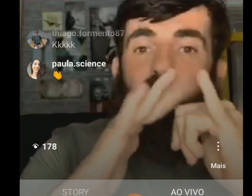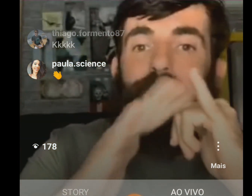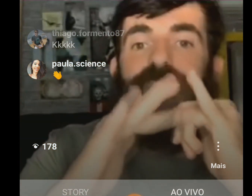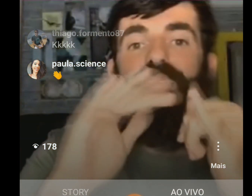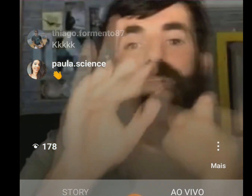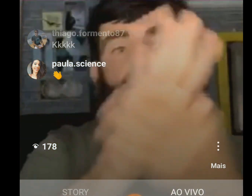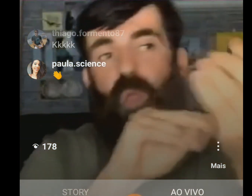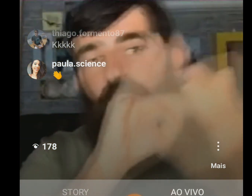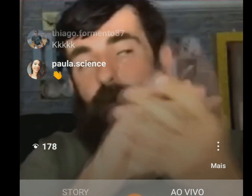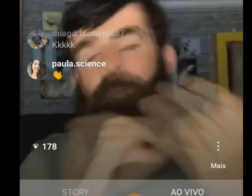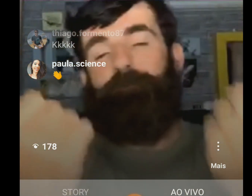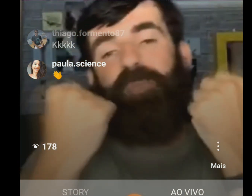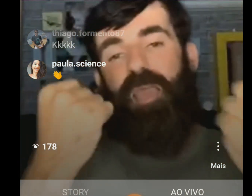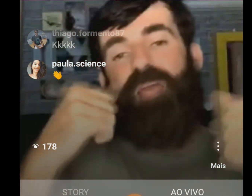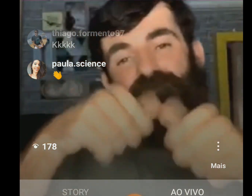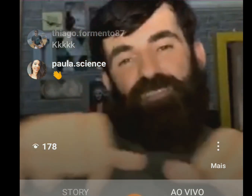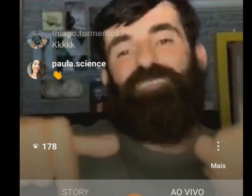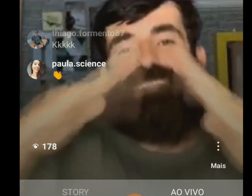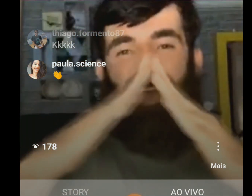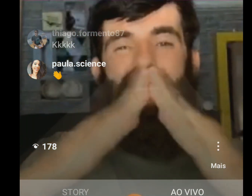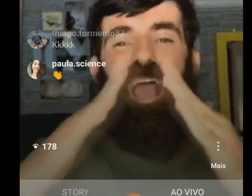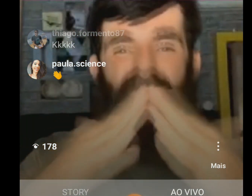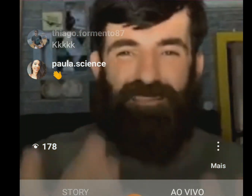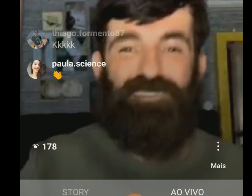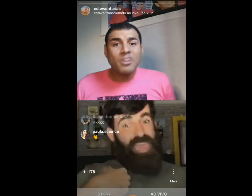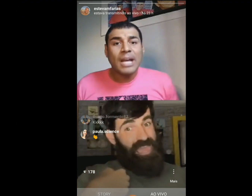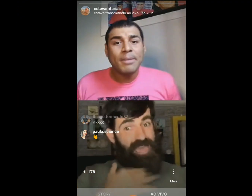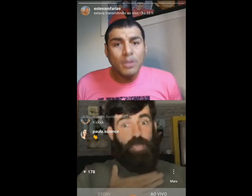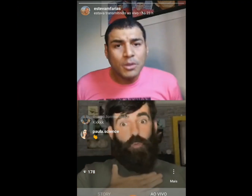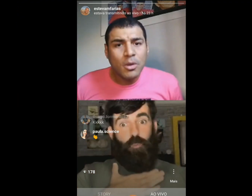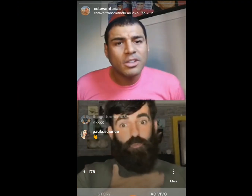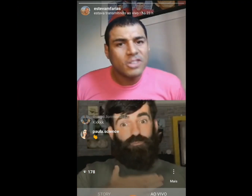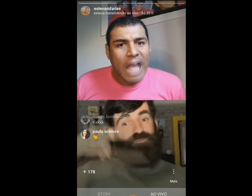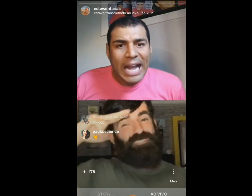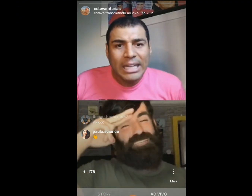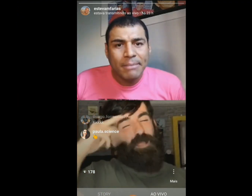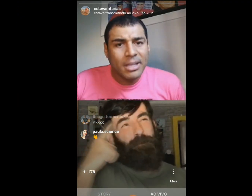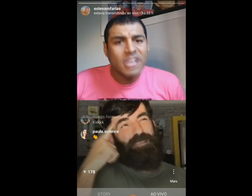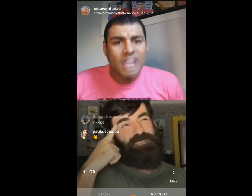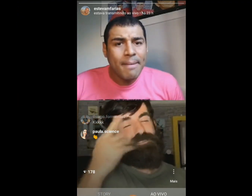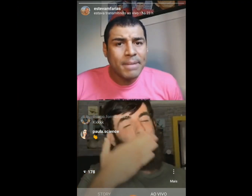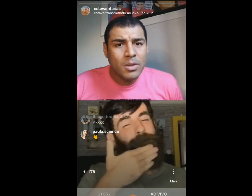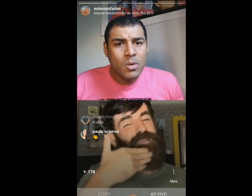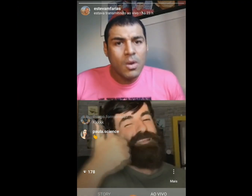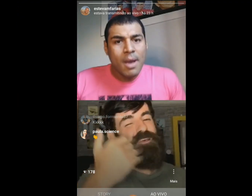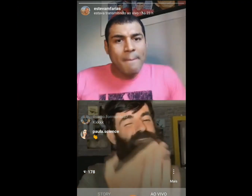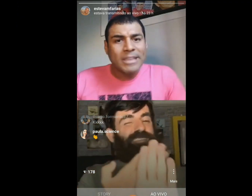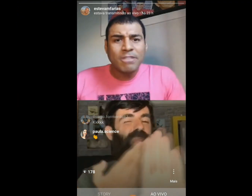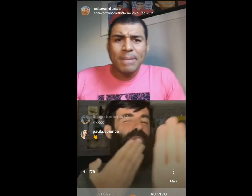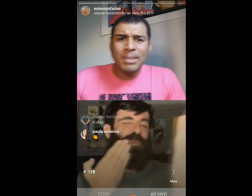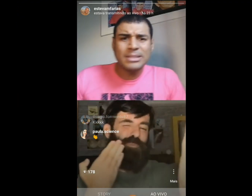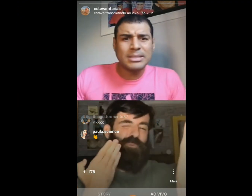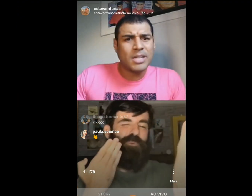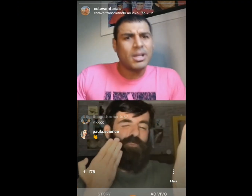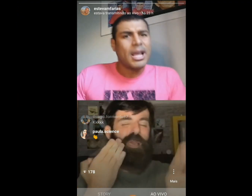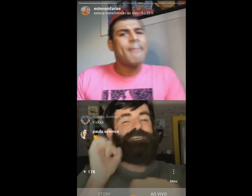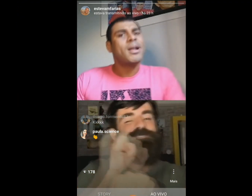Também ver vídeos no YouTube copiando em relação aos exercícios. Eu fico pensando que é melhor continuar esse